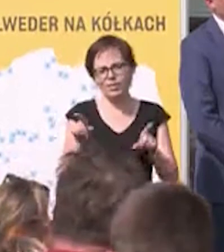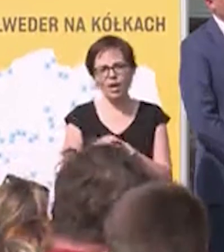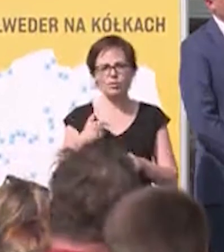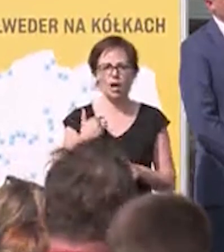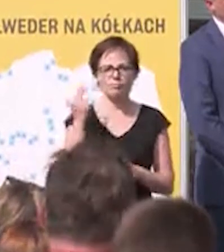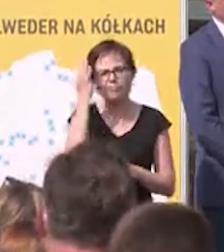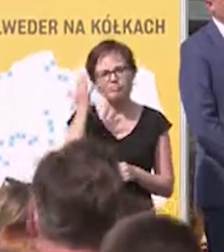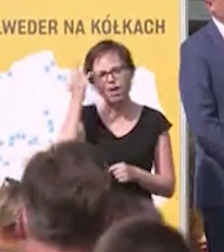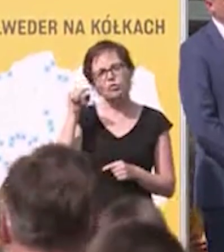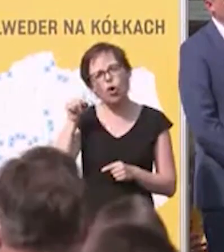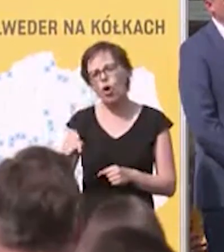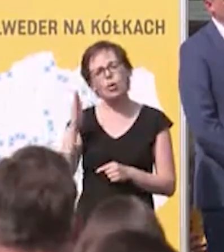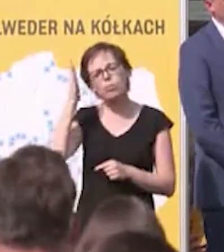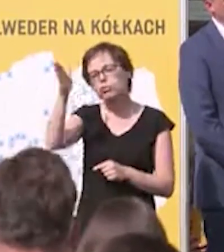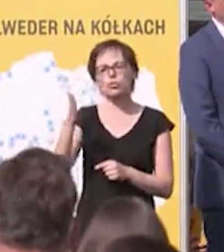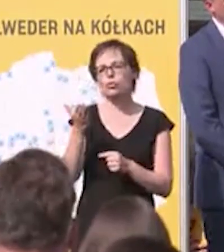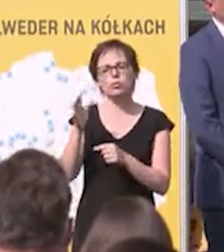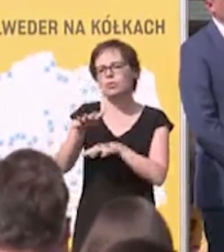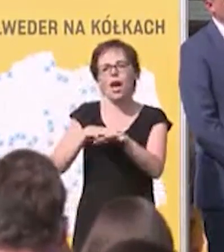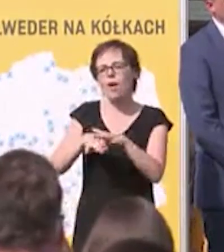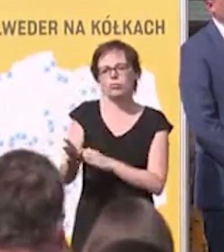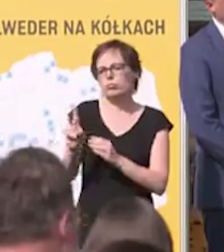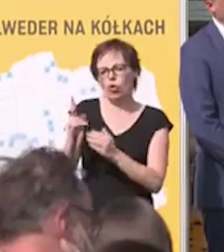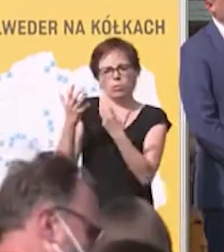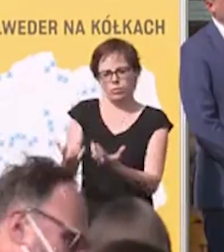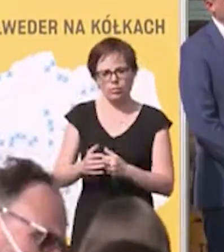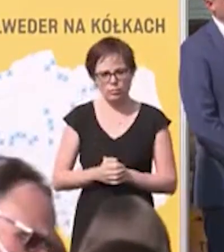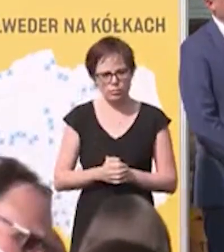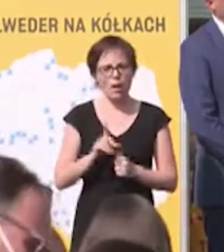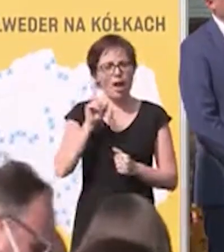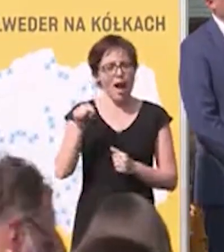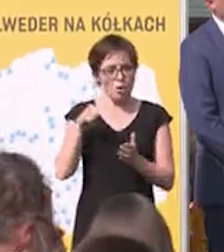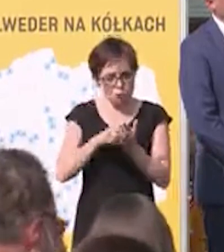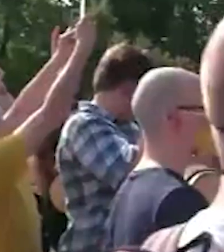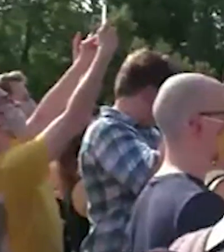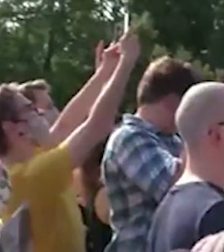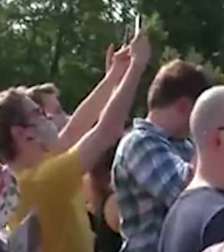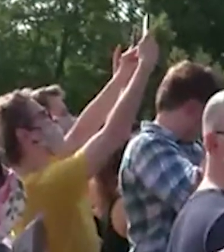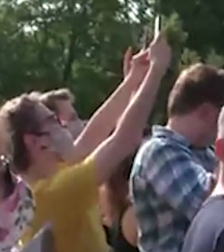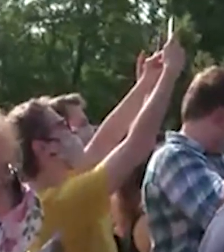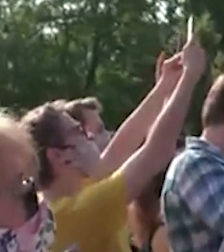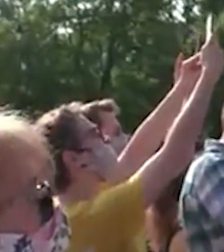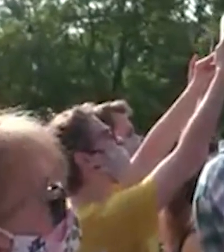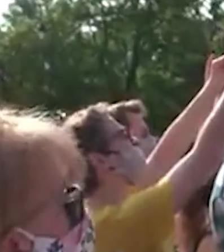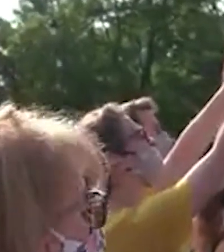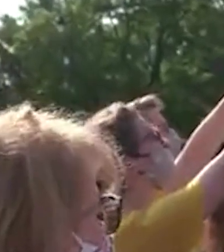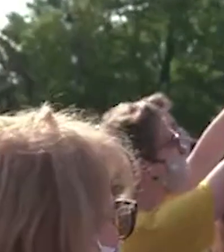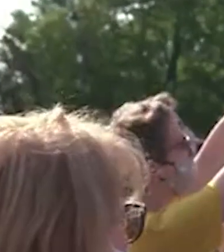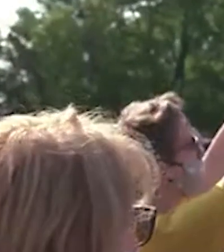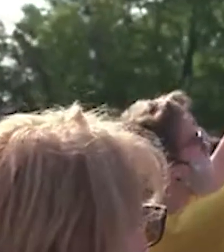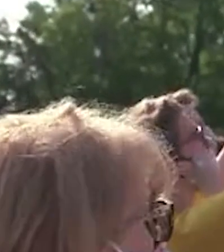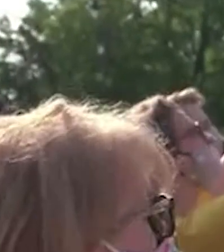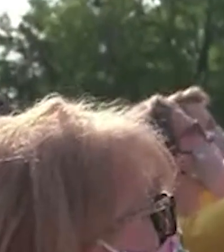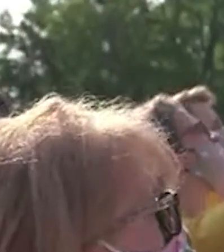mogła zostać tym, kim zechce. A to jest tylko i wyłącznie wtedy możliwe, kiedy myślimy o naszej przyszłości jako pokoleniu.